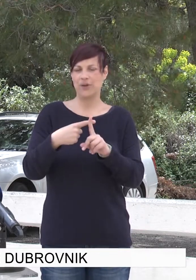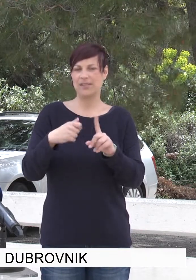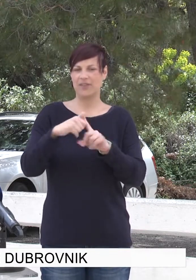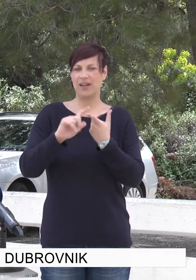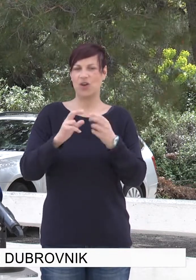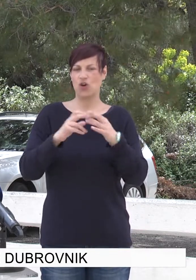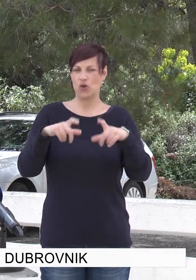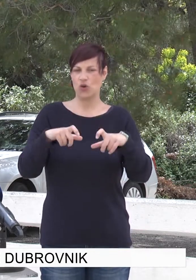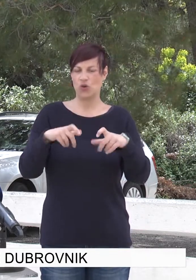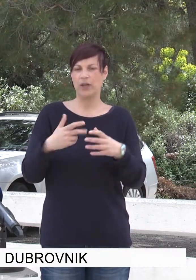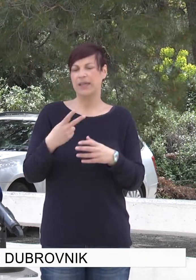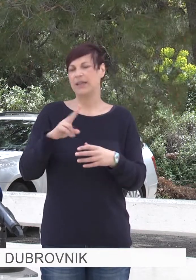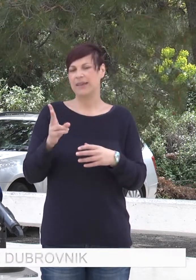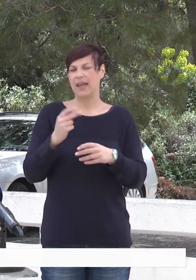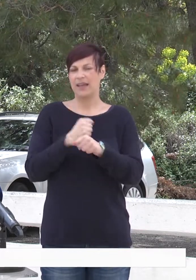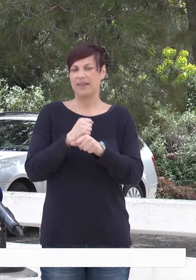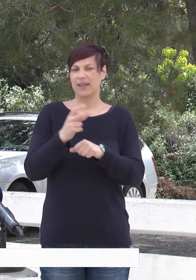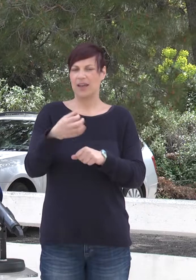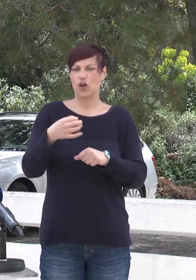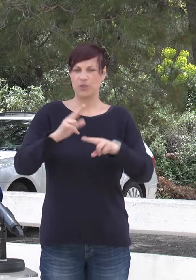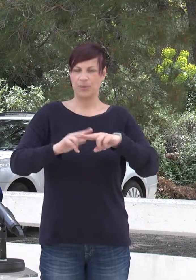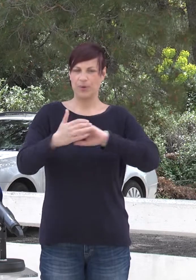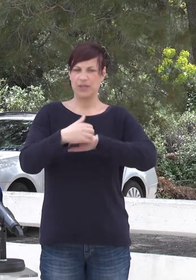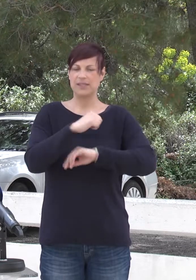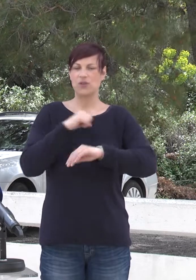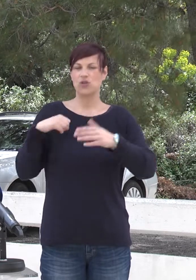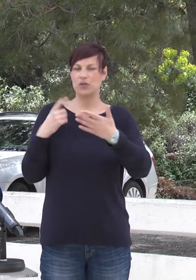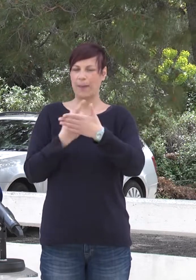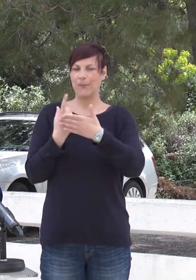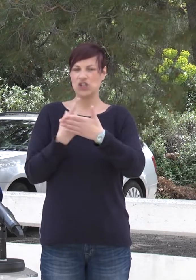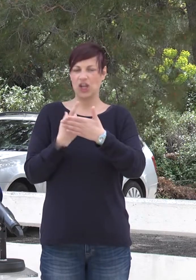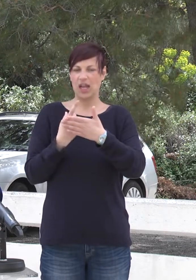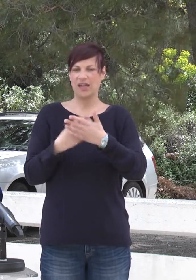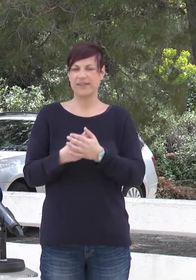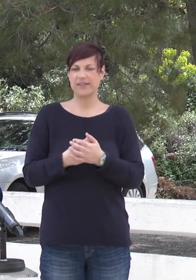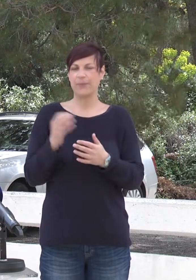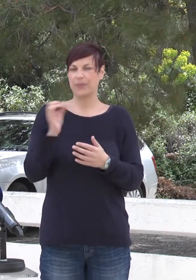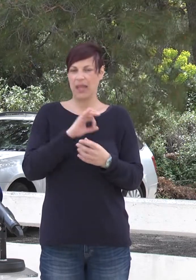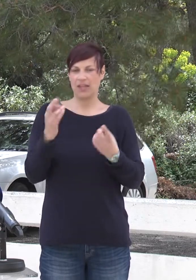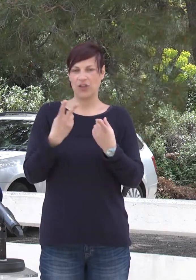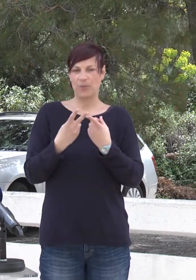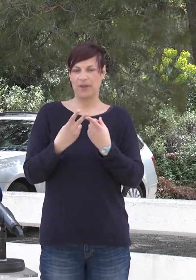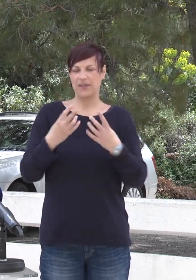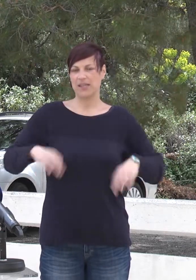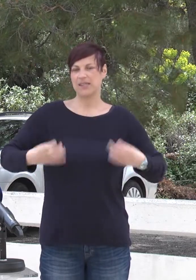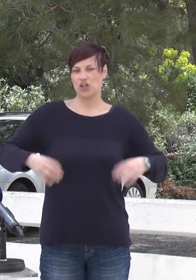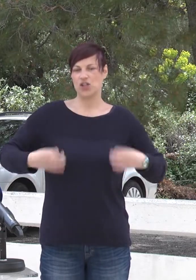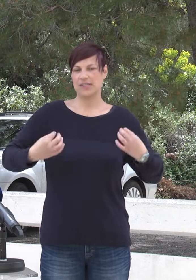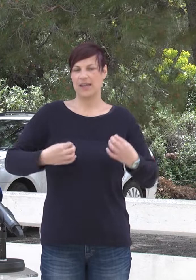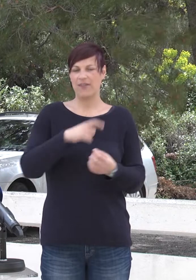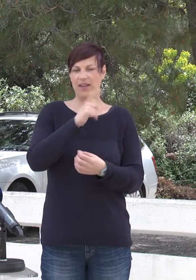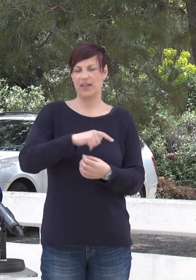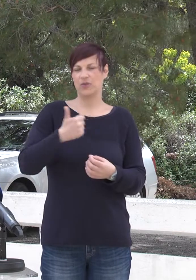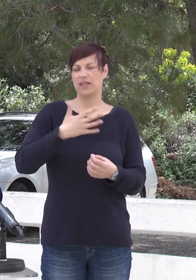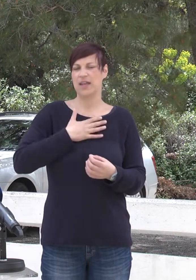COVID, drugih djelatnika opće bolnice koji su u samoizolaciji. Dobra vijest od ovih ozdravljenih ljudi da je